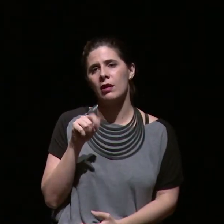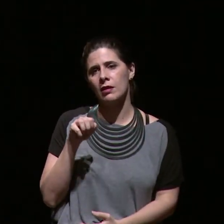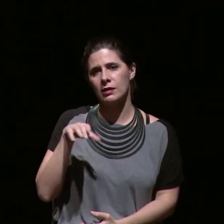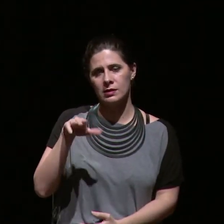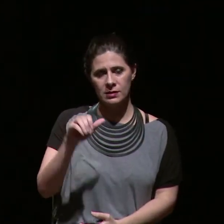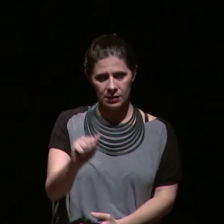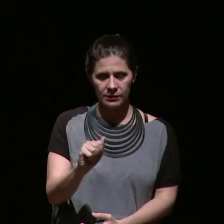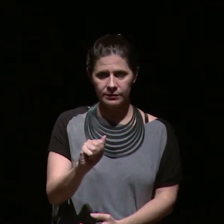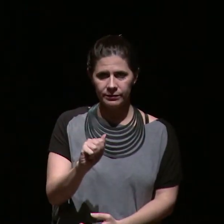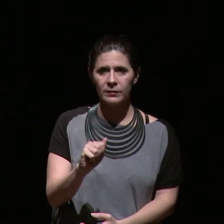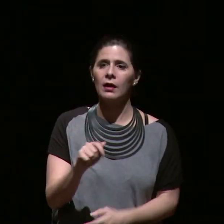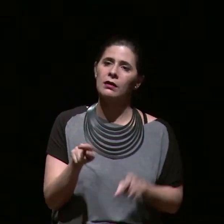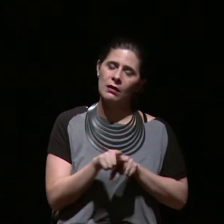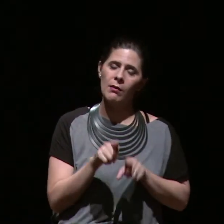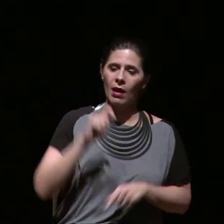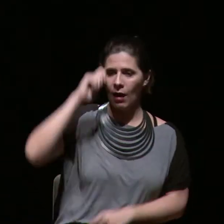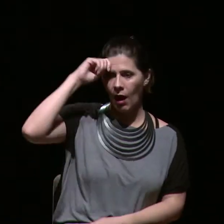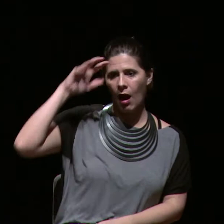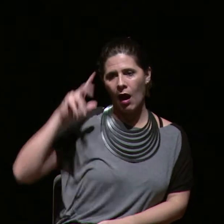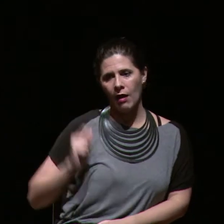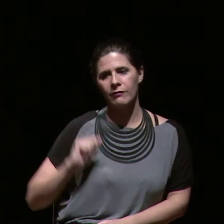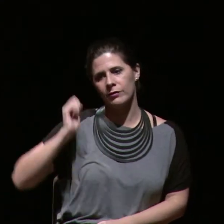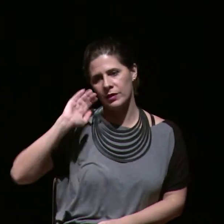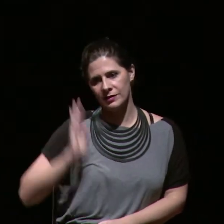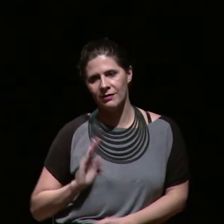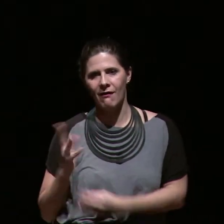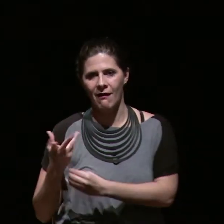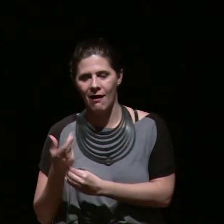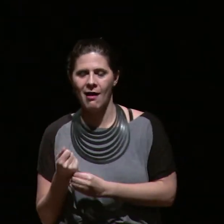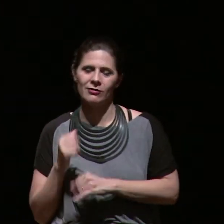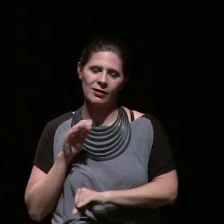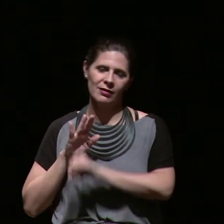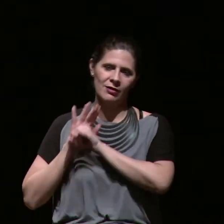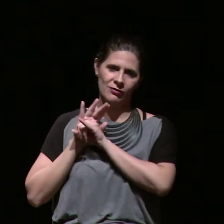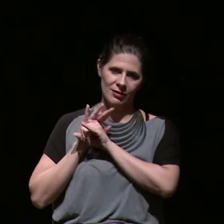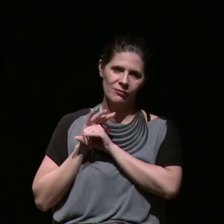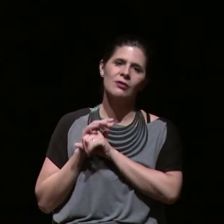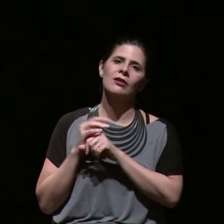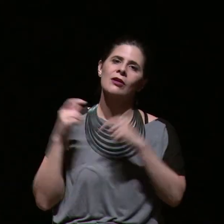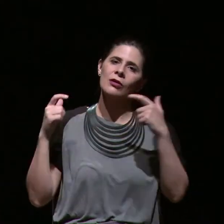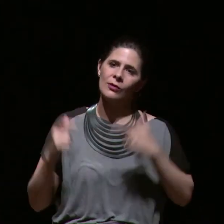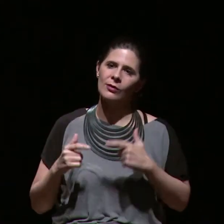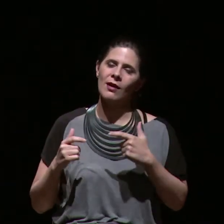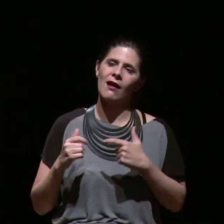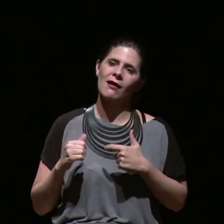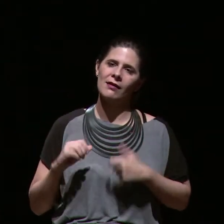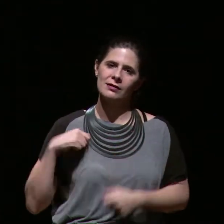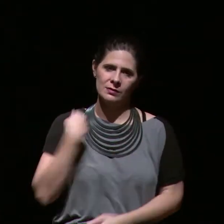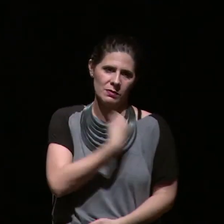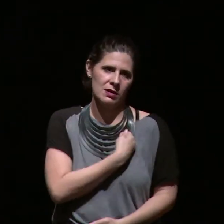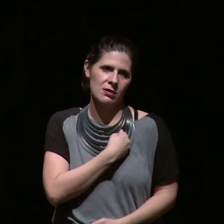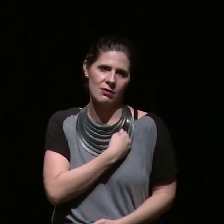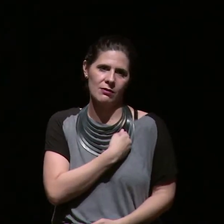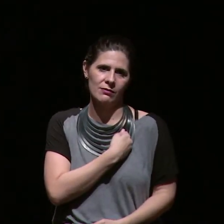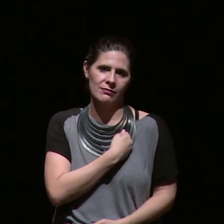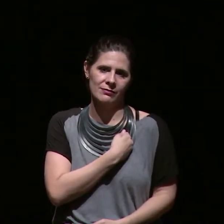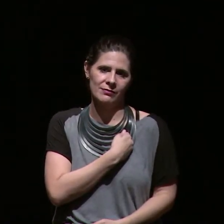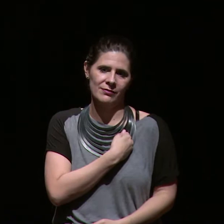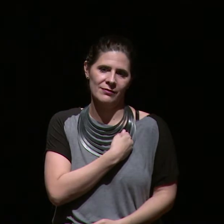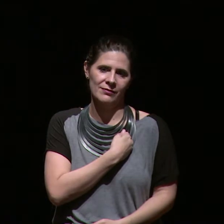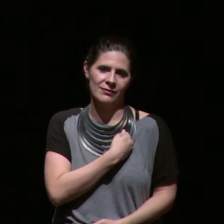e Afro-Brasil Art and Identities, no National Hispanic Cultural Center, em Albuquerque, nos Estados